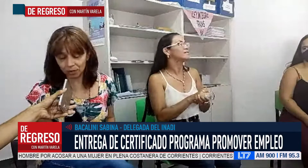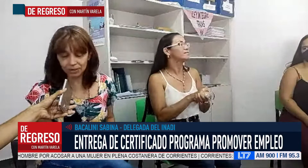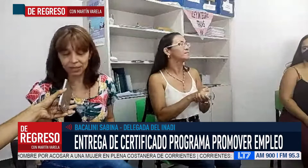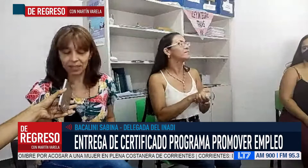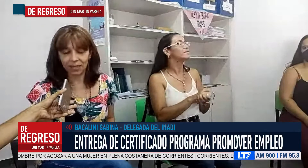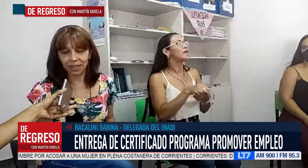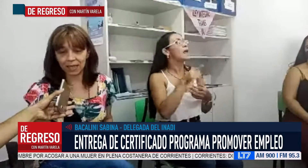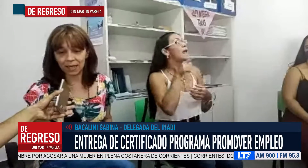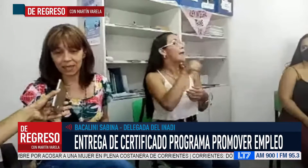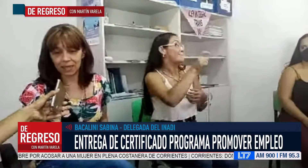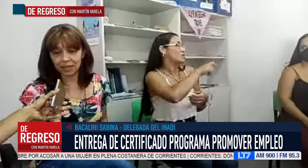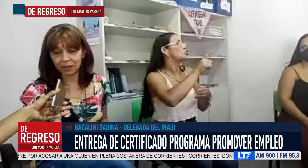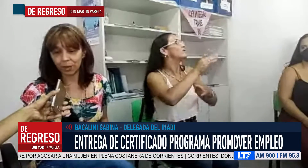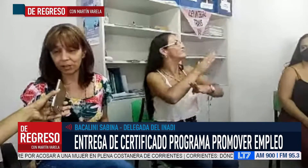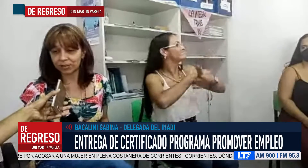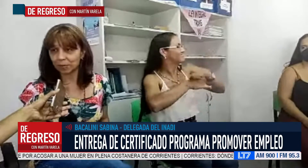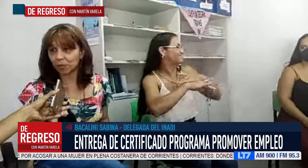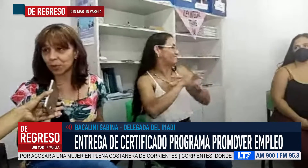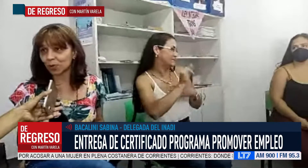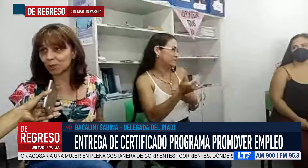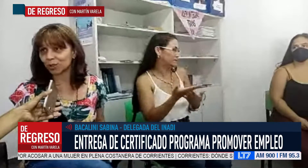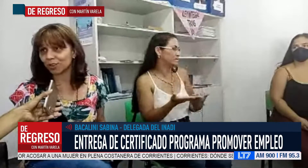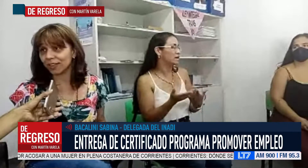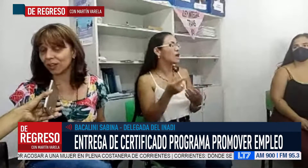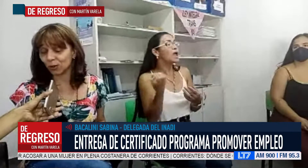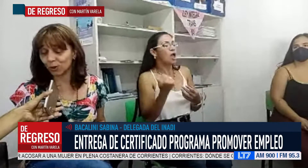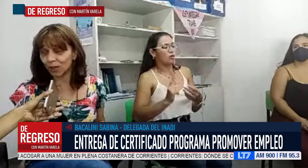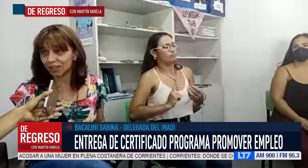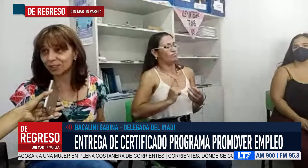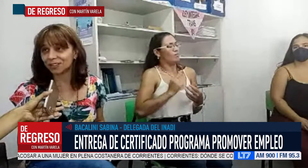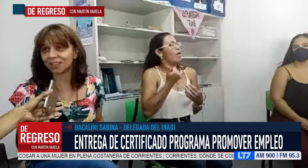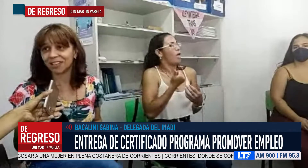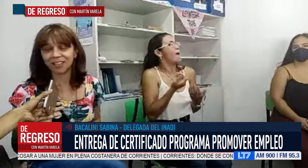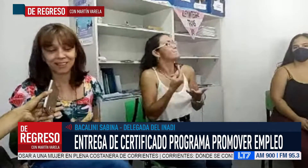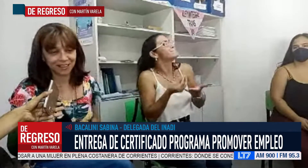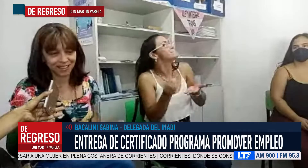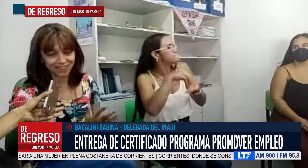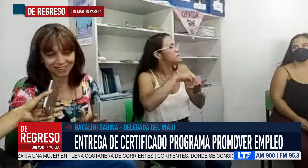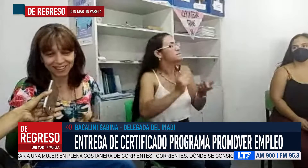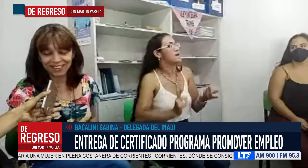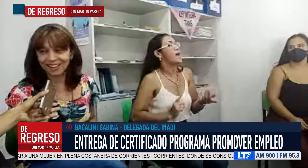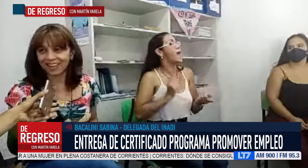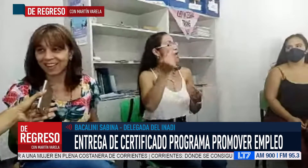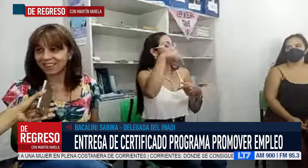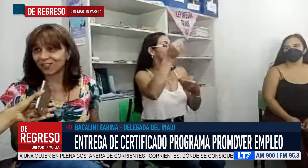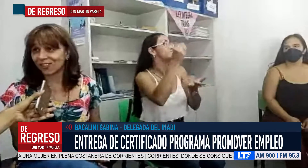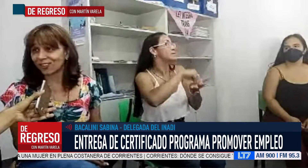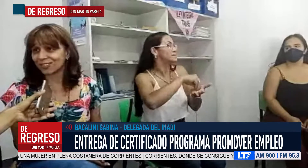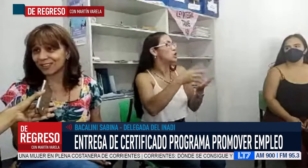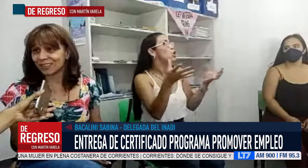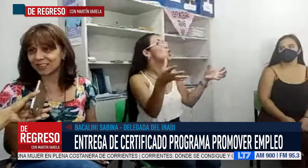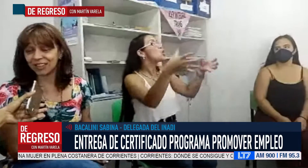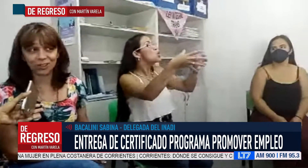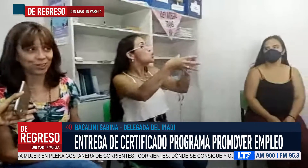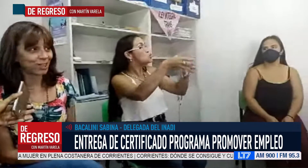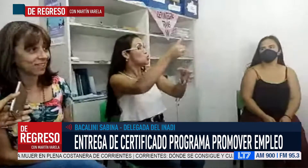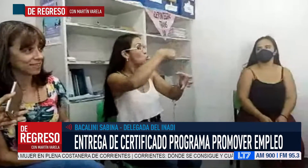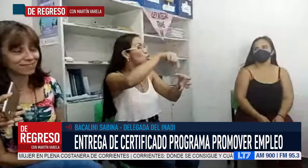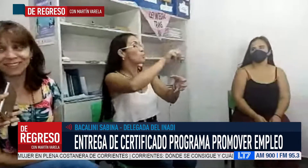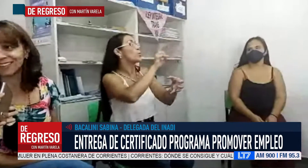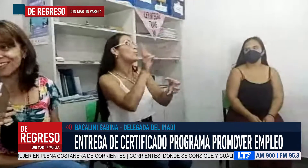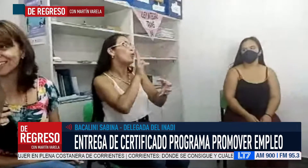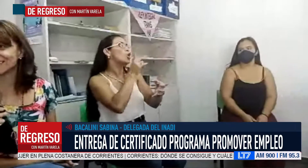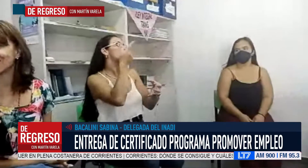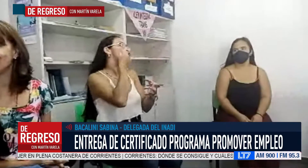con discapacidad. Y bueno, estamos muy orgullosos de otro año tener a estos chicos, chicas